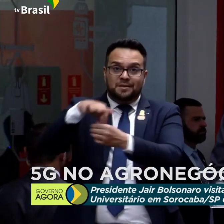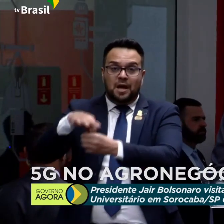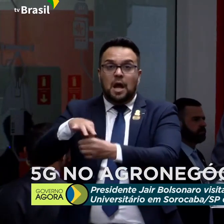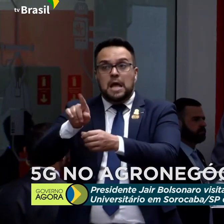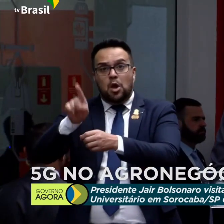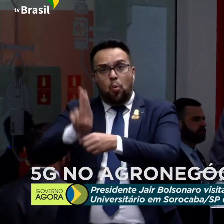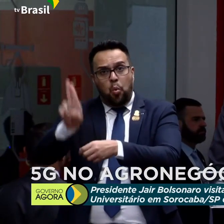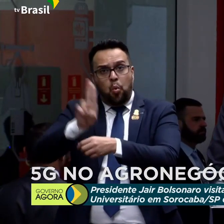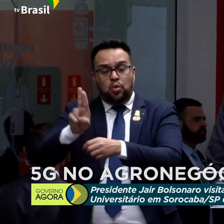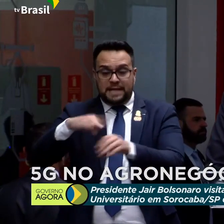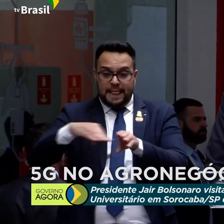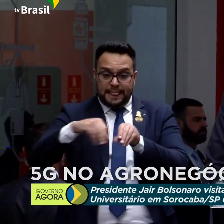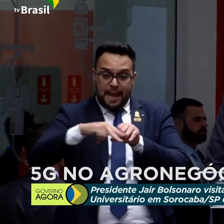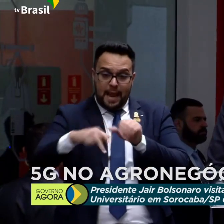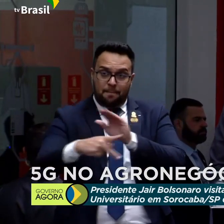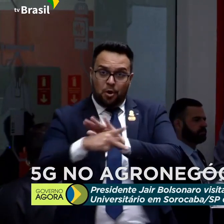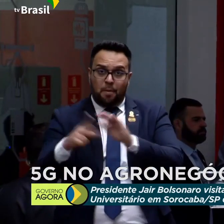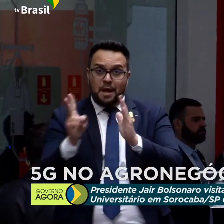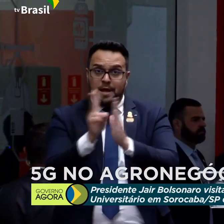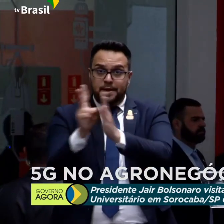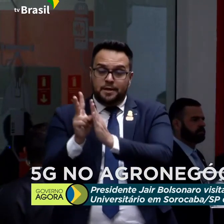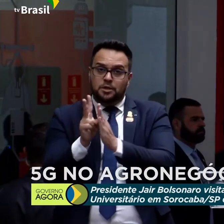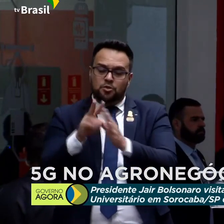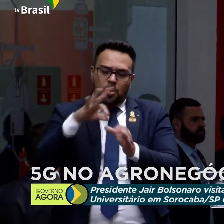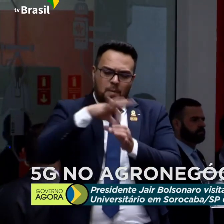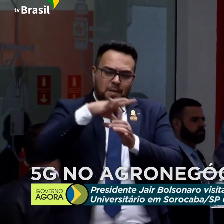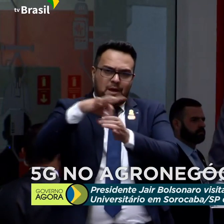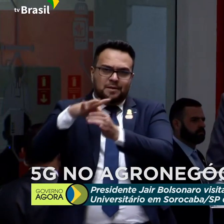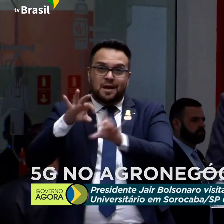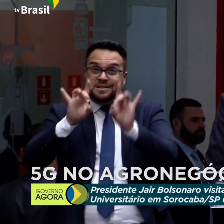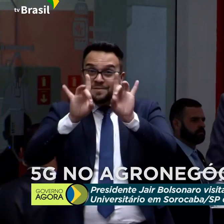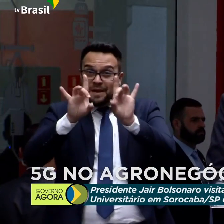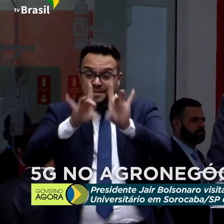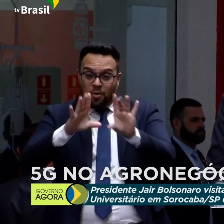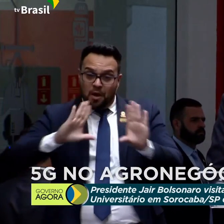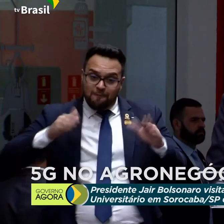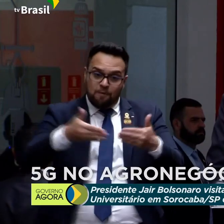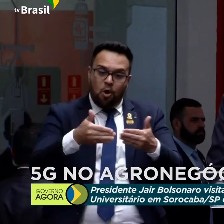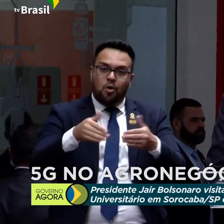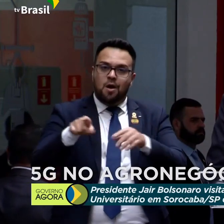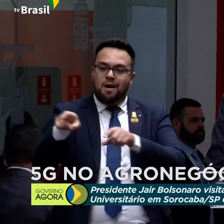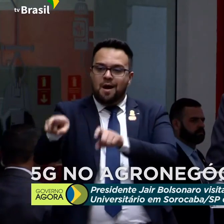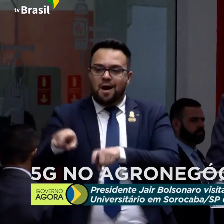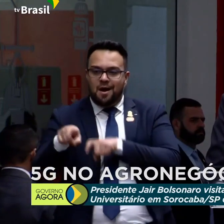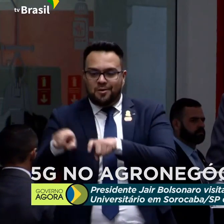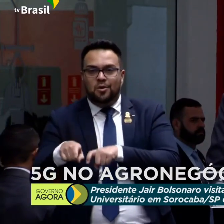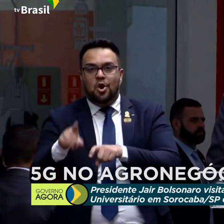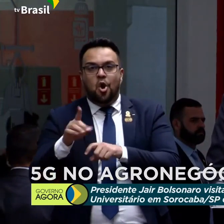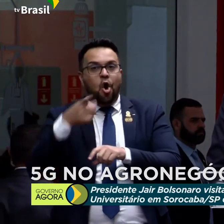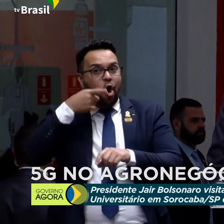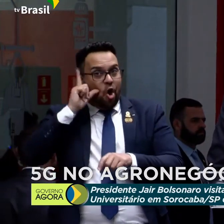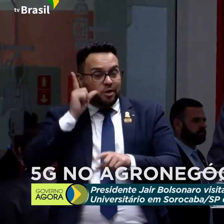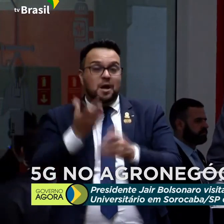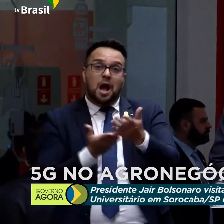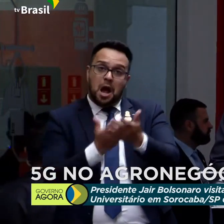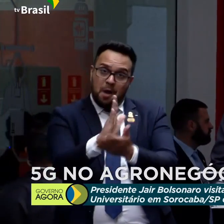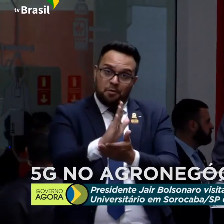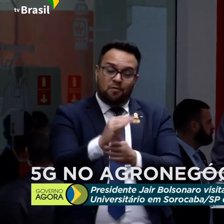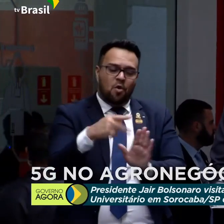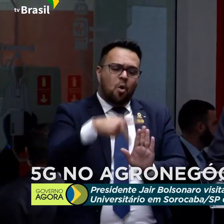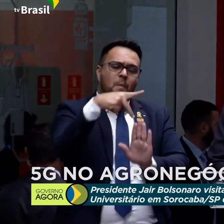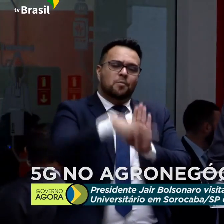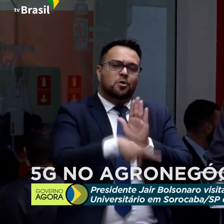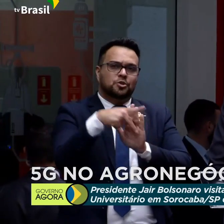solo para especialmente o agronegócio. No dia de ontem, conseguimos aprovar na Comissão de Constituição e Justiça um